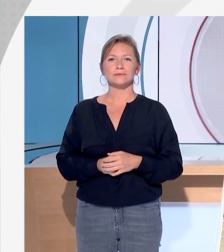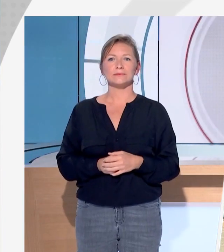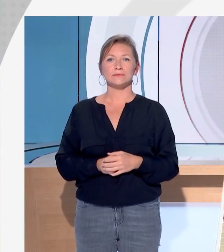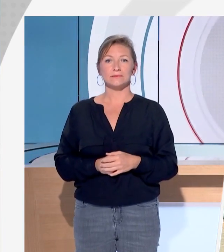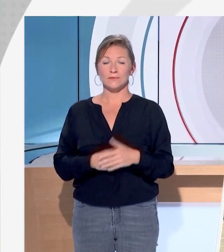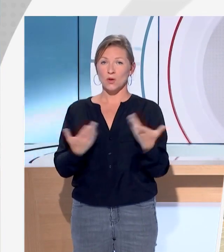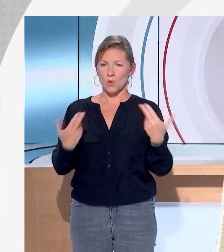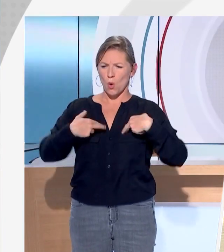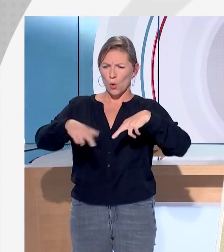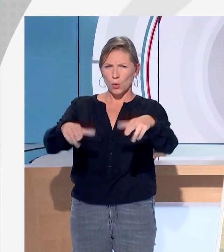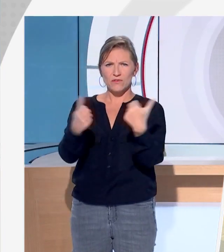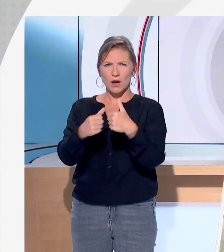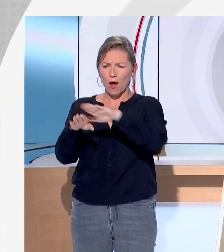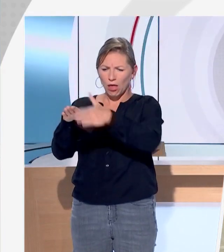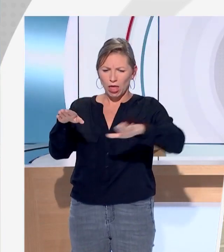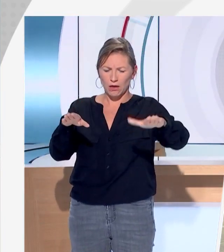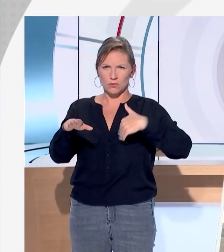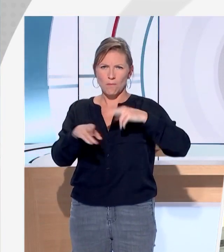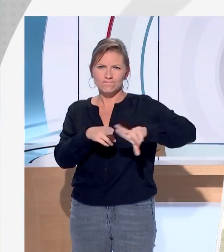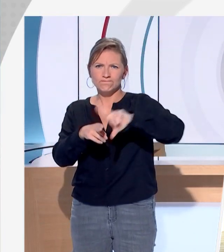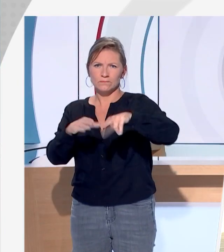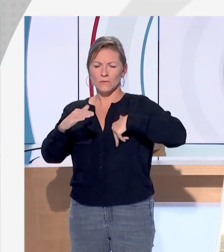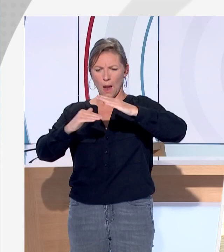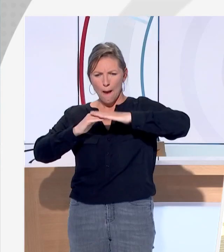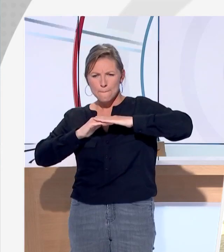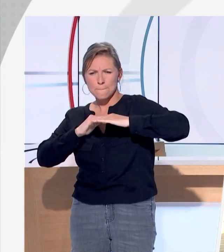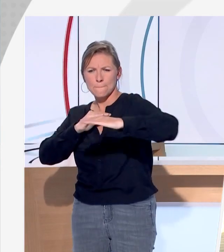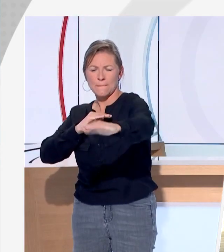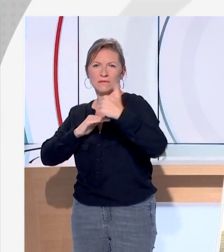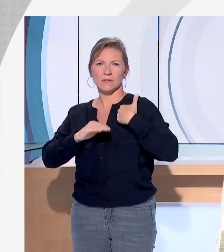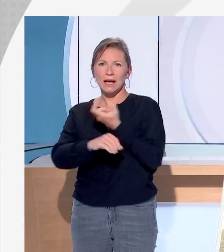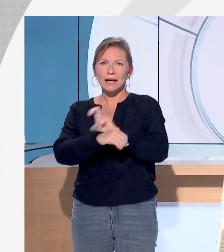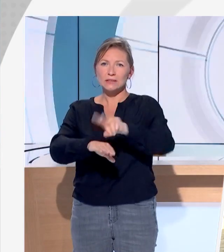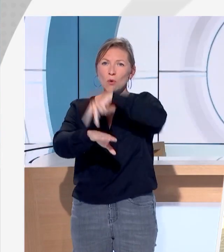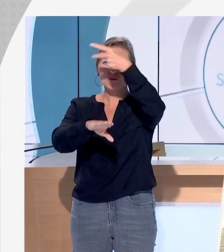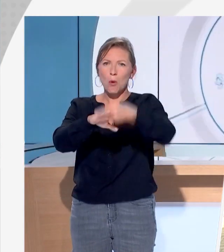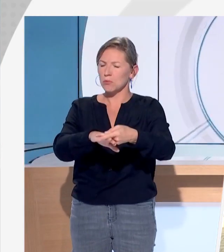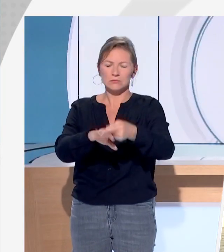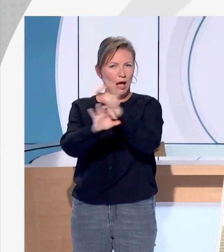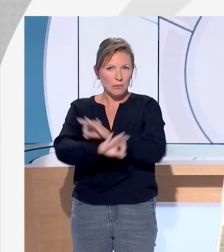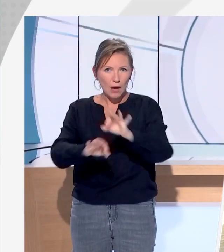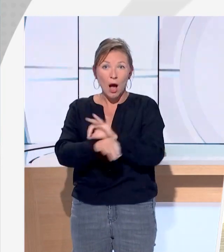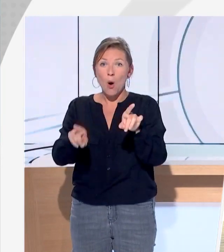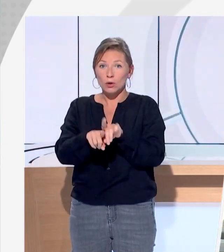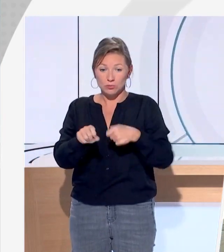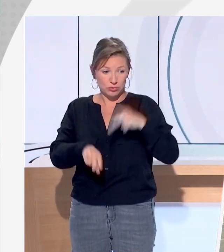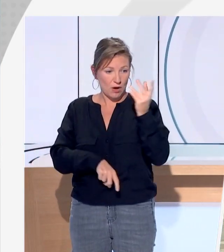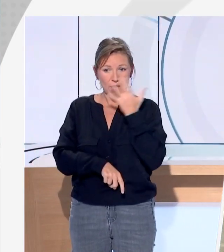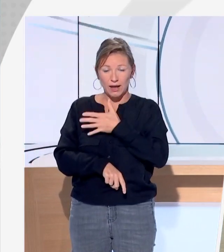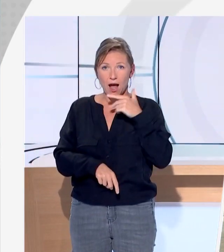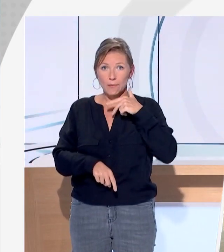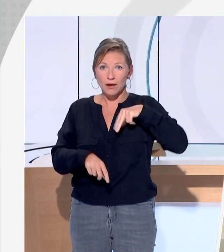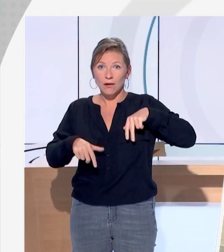En étant à plat, comme vous le voyez, en fait, beaucoup moins de risques de heurter quelque chose avec les pieds, de tomber, beaucoup plus agréable pour les